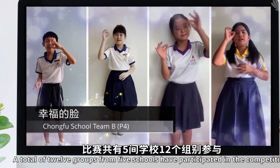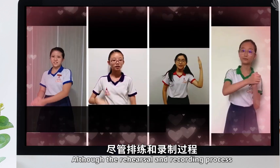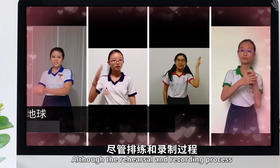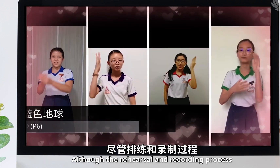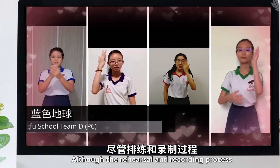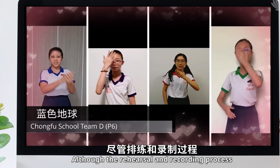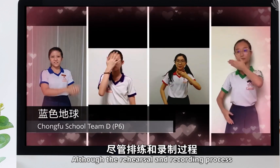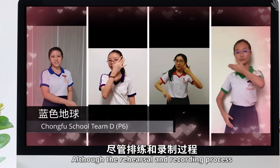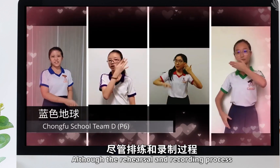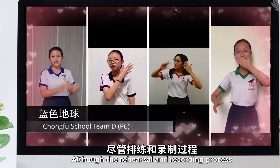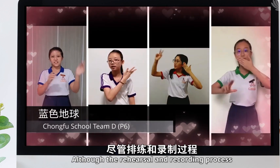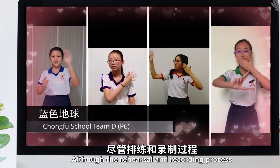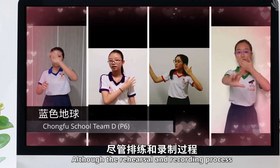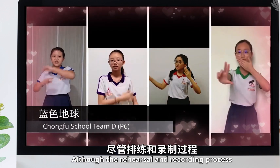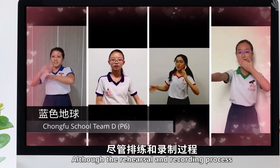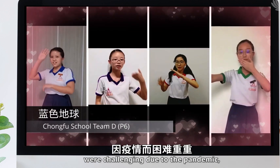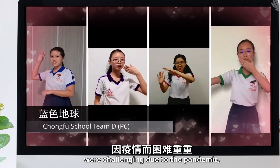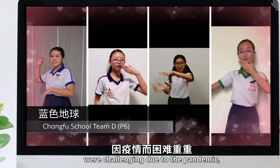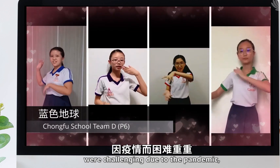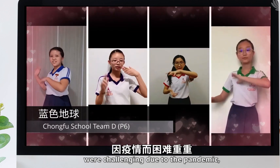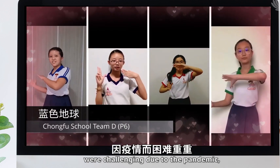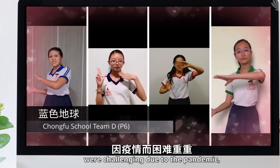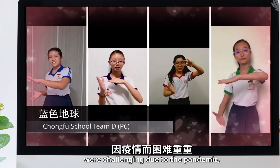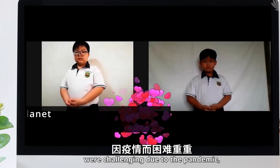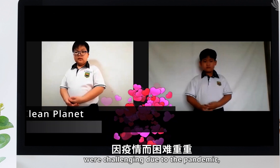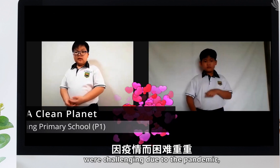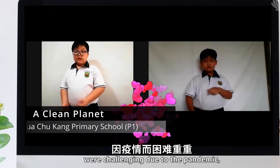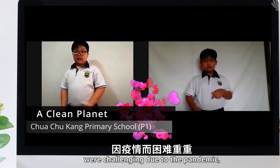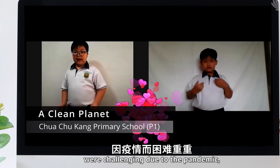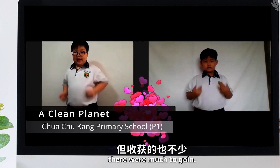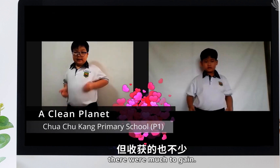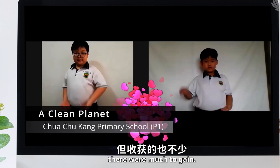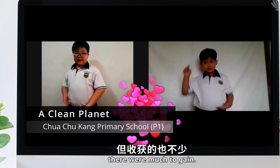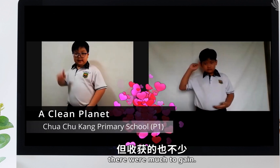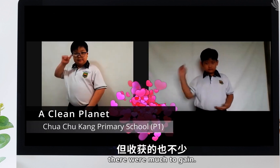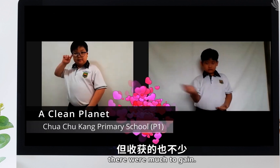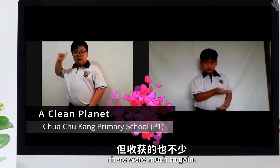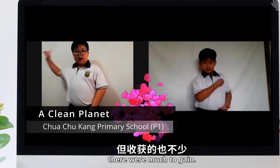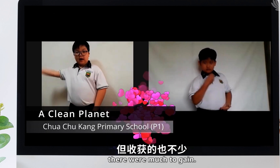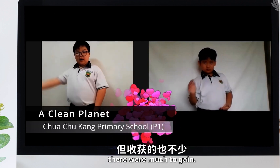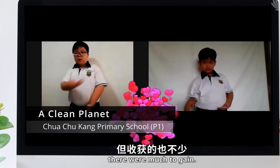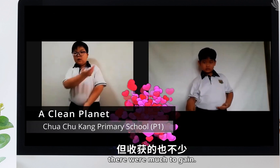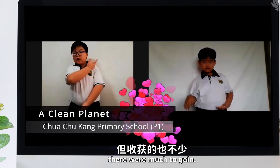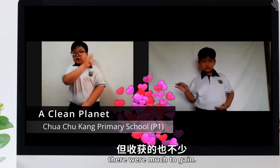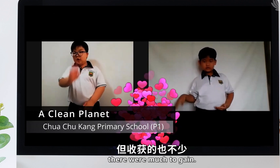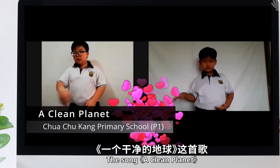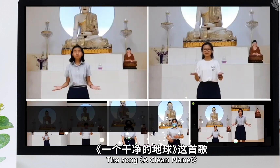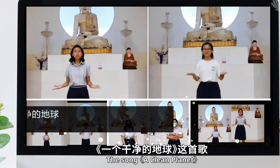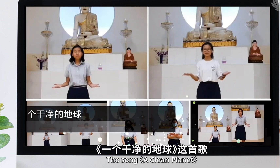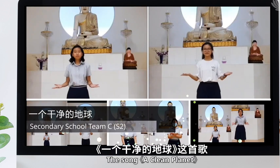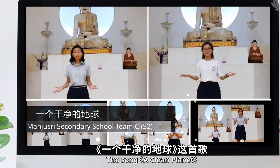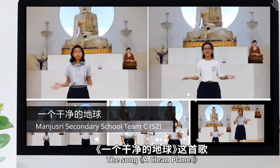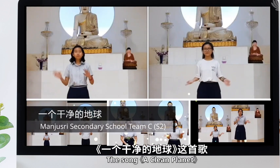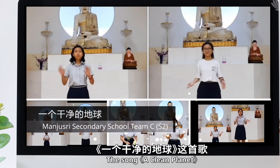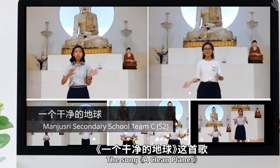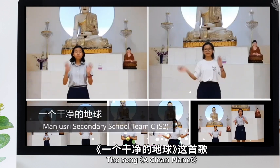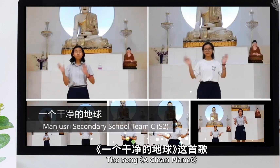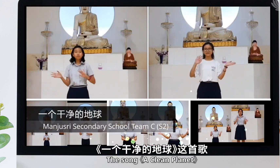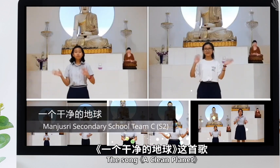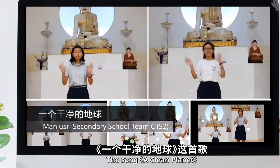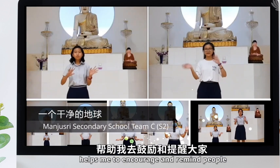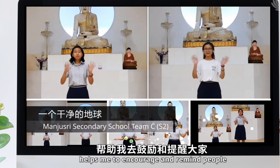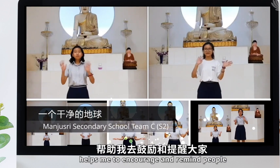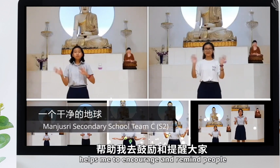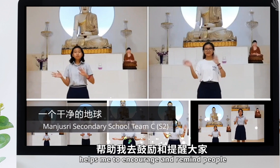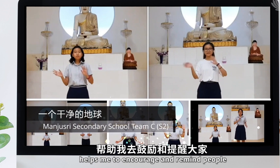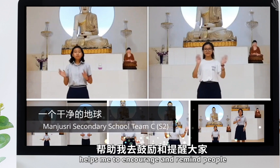与，尽管排练和录制过程因疫情而困难重重，但收获的也不少。 The song 一个干净的地